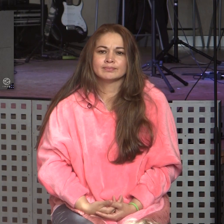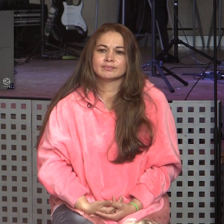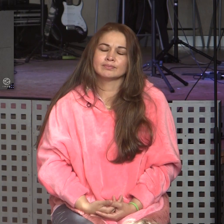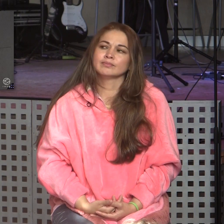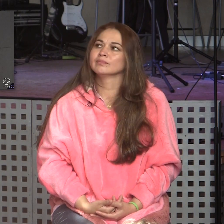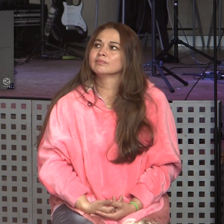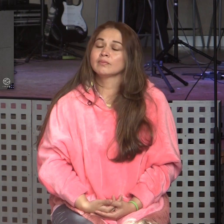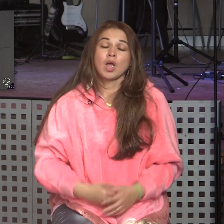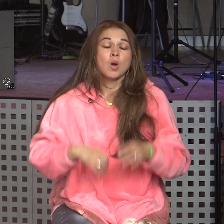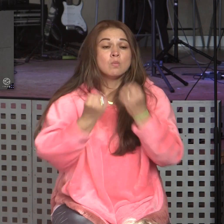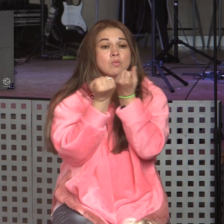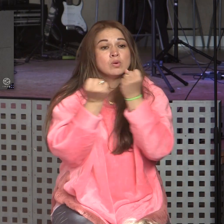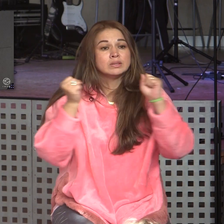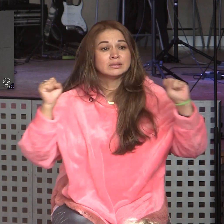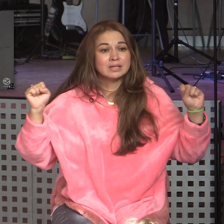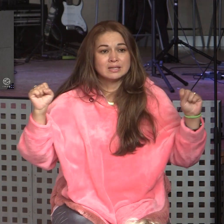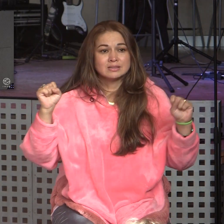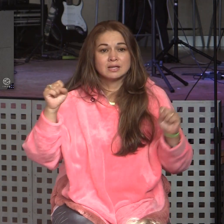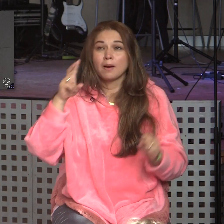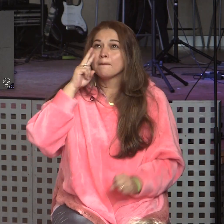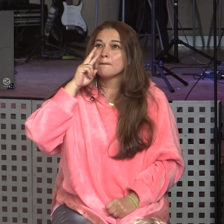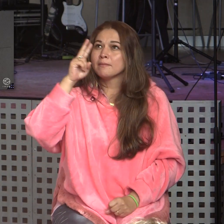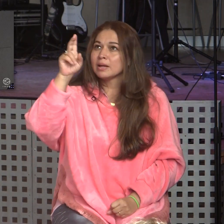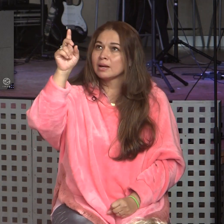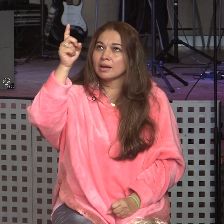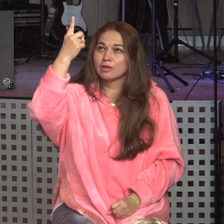Moisés nunca vio a Dios